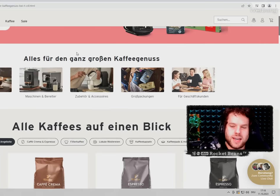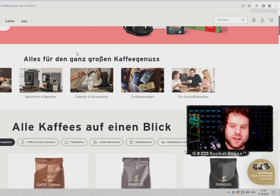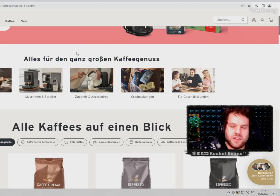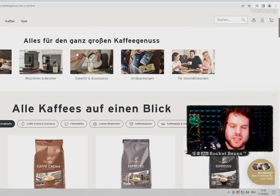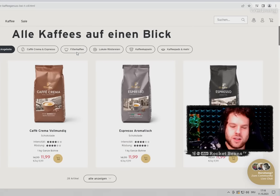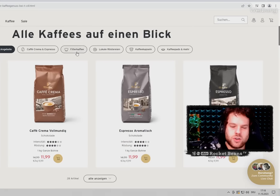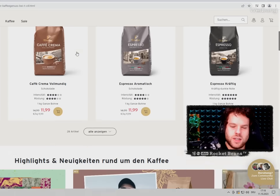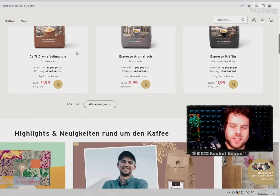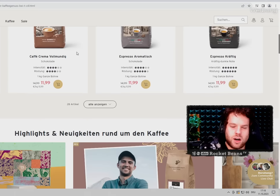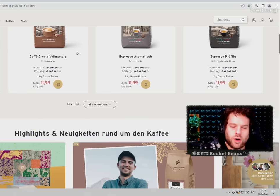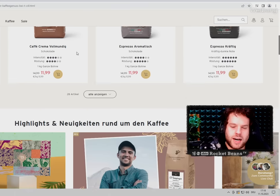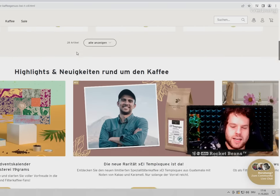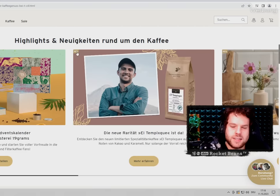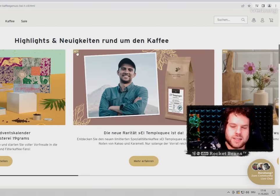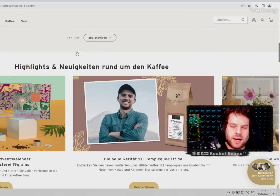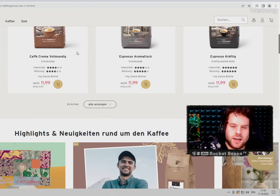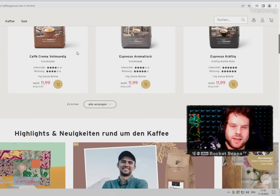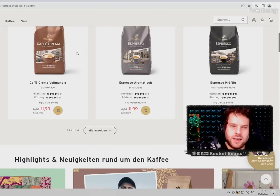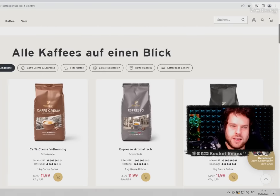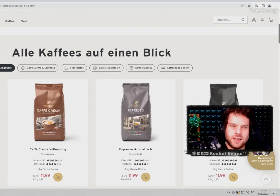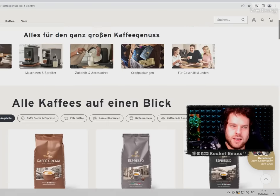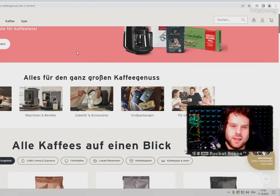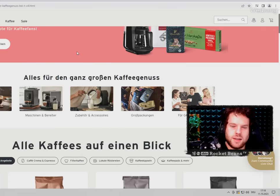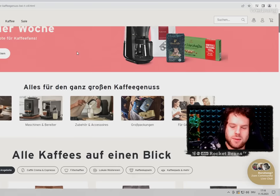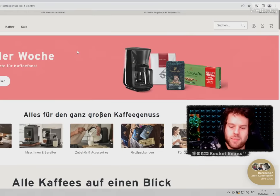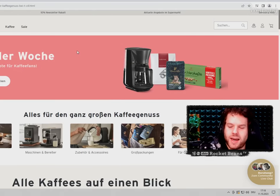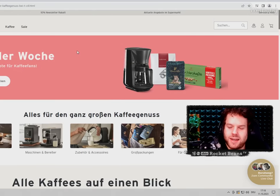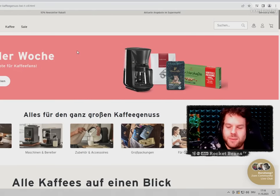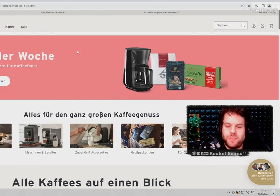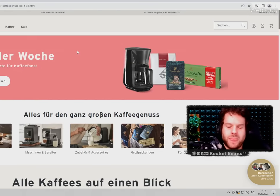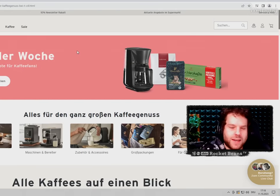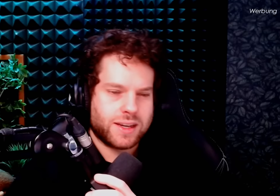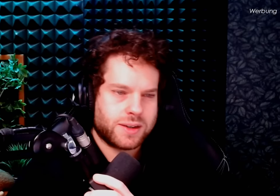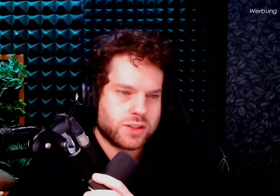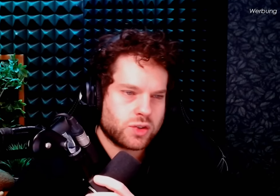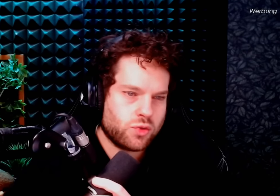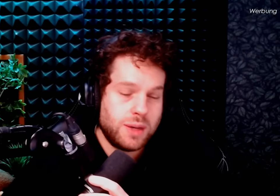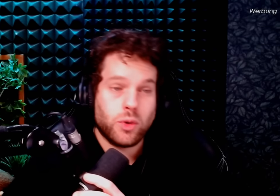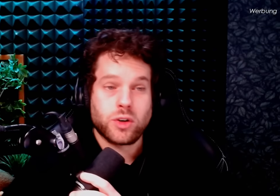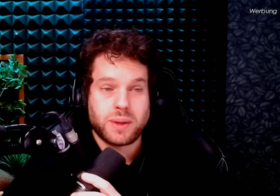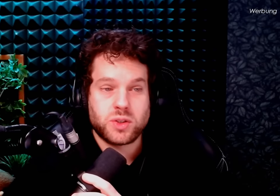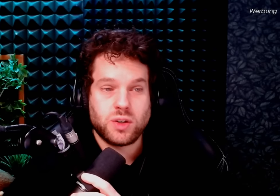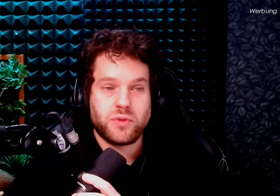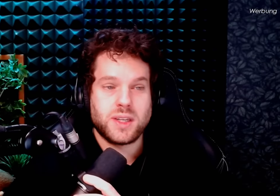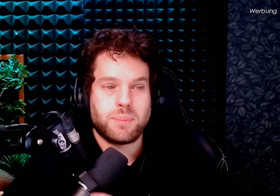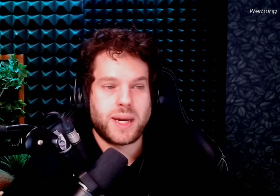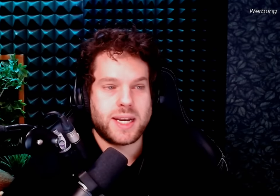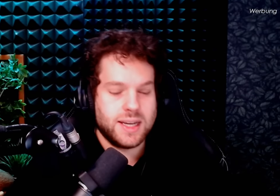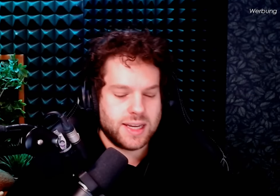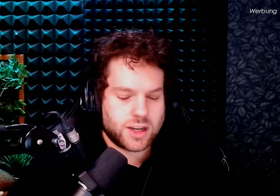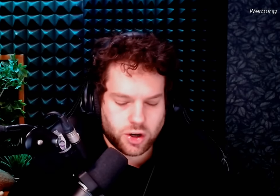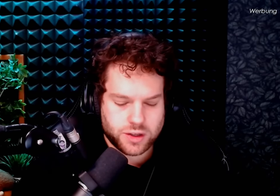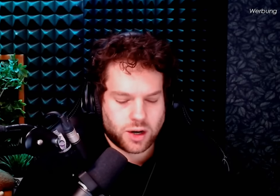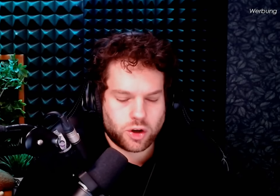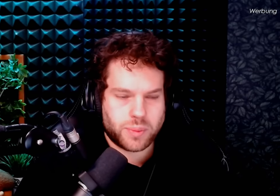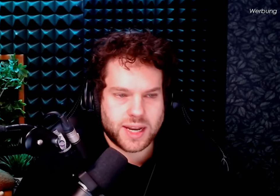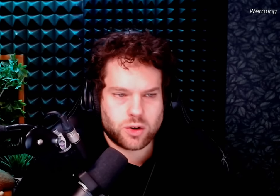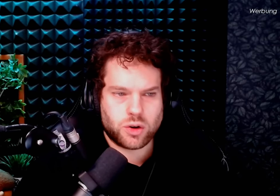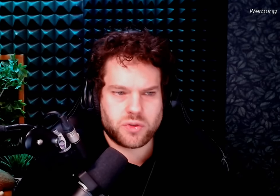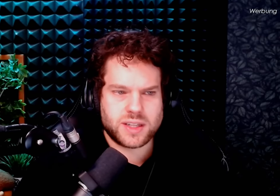da findet ihr natürlich auch alles in meinem Stream. Unter meinem Stream findet ihr ein Panel. Da könnt ihr auch nochmal nachgucken.